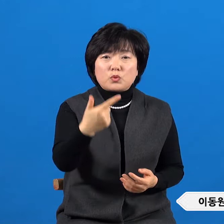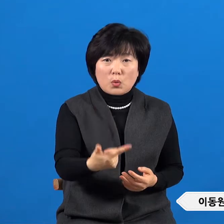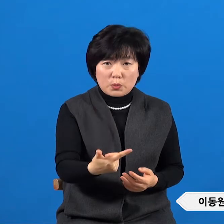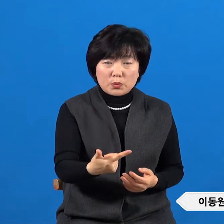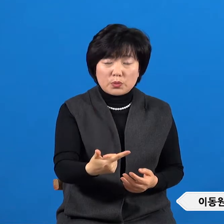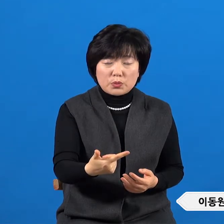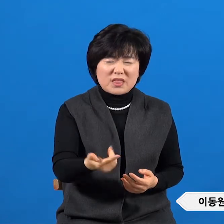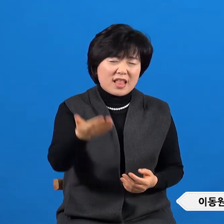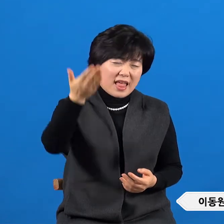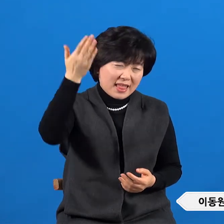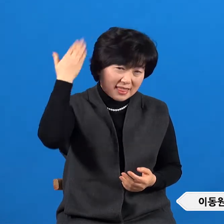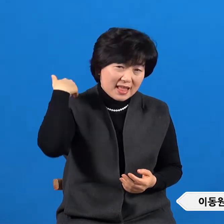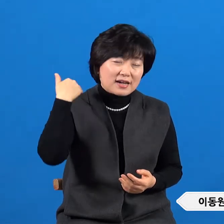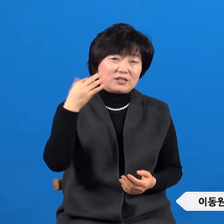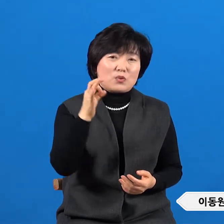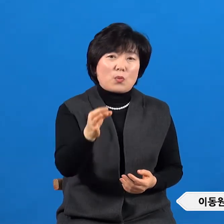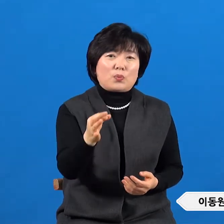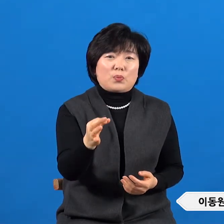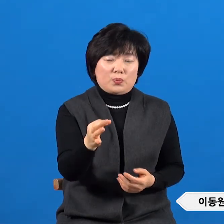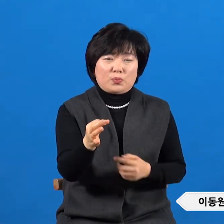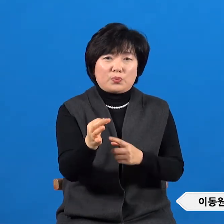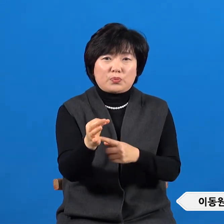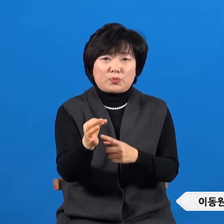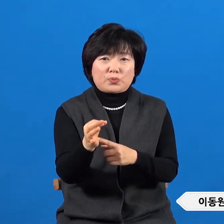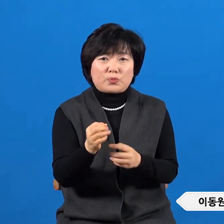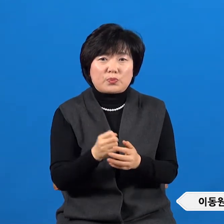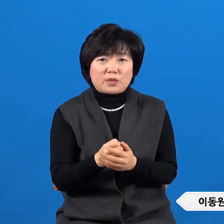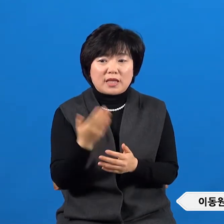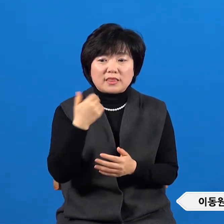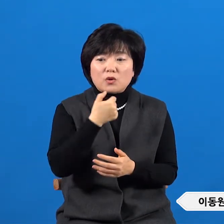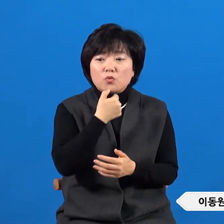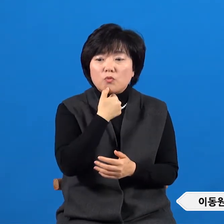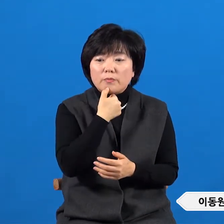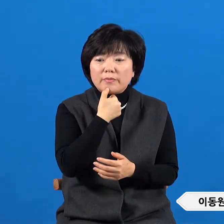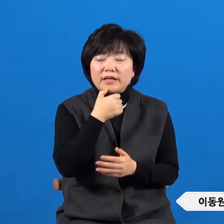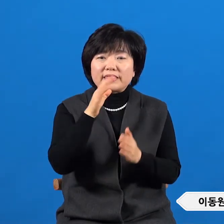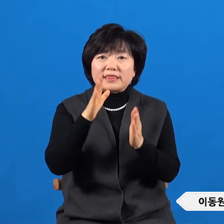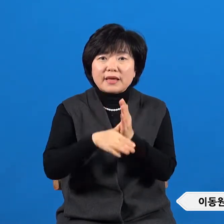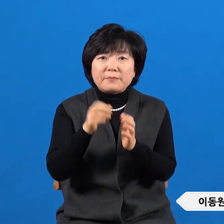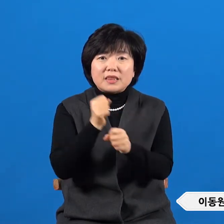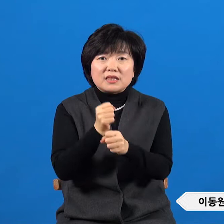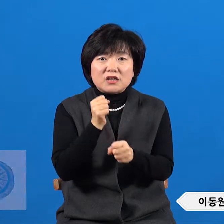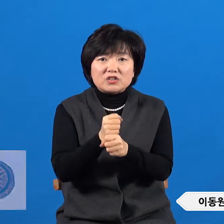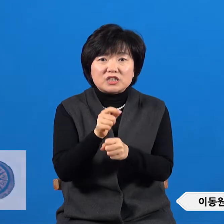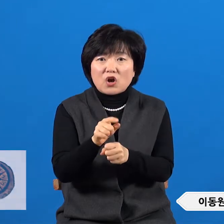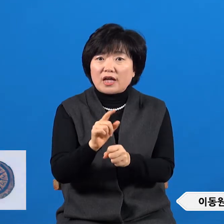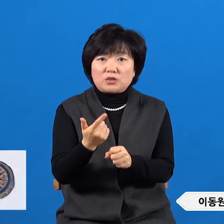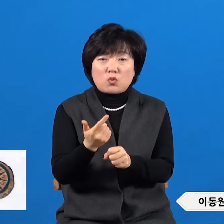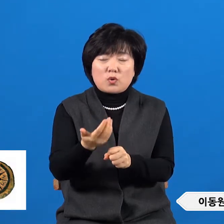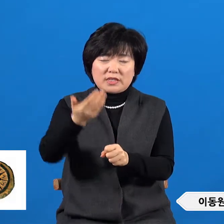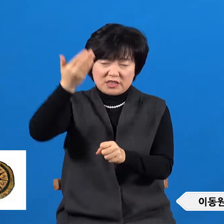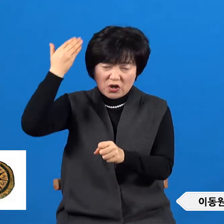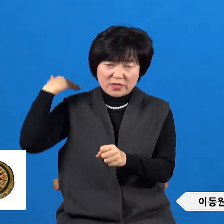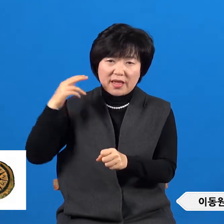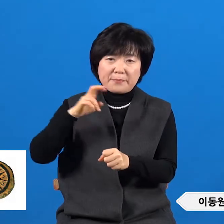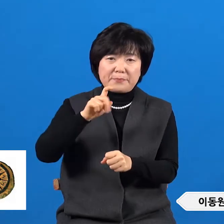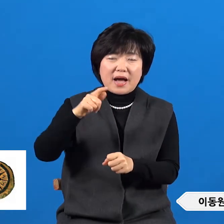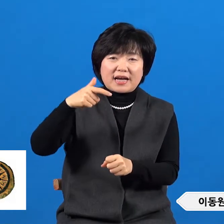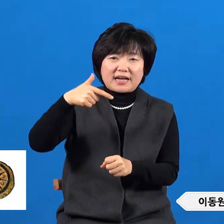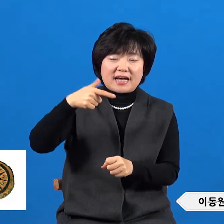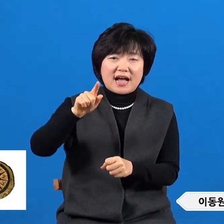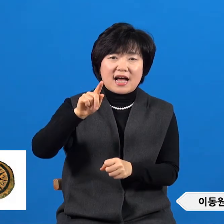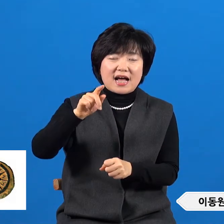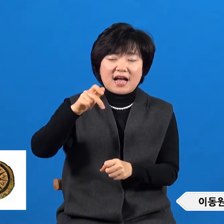렙돈이라는 그 당시의 화폐 가치, 화폐는 사실은 로마 시대에 만들어진 것이 아니라 옛날 마카비